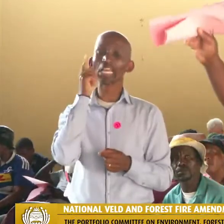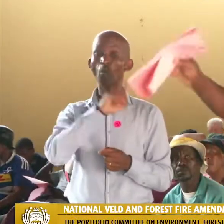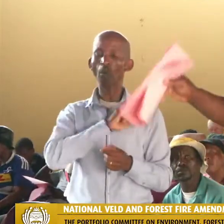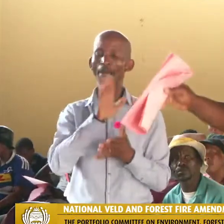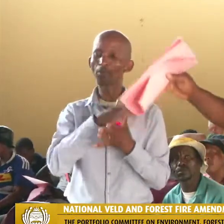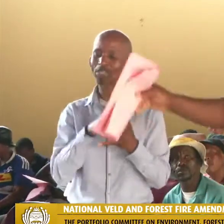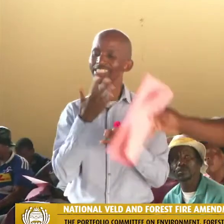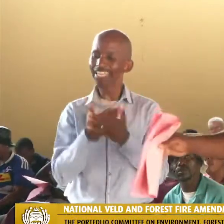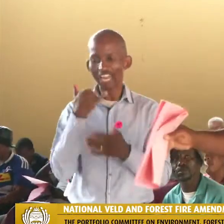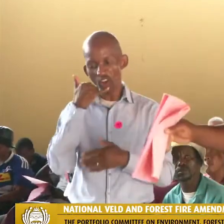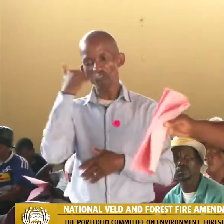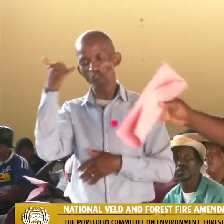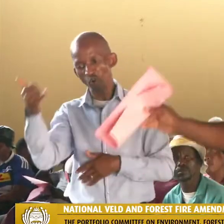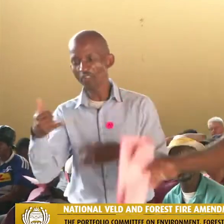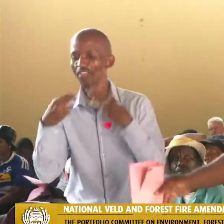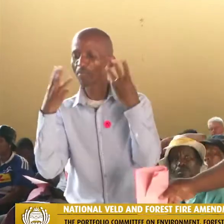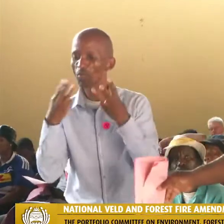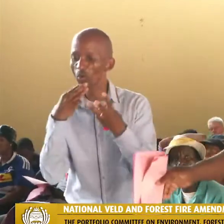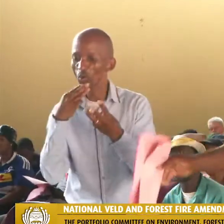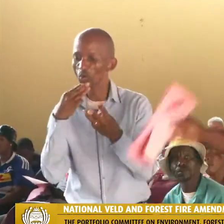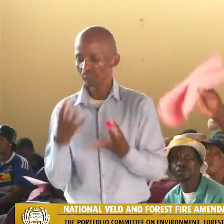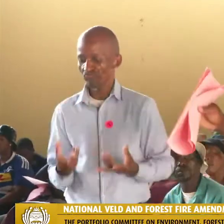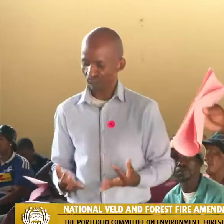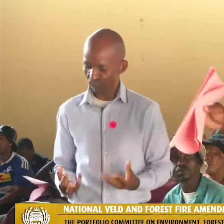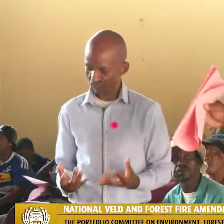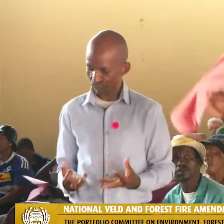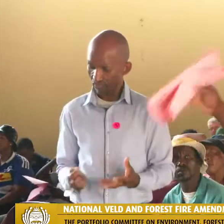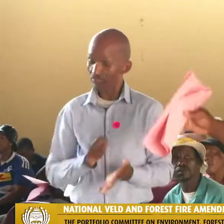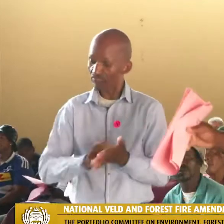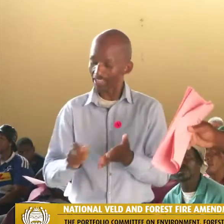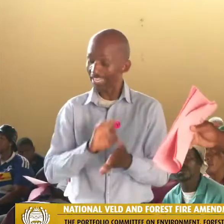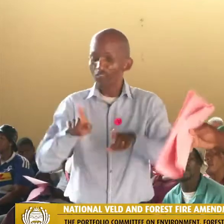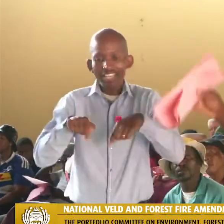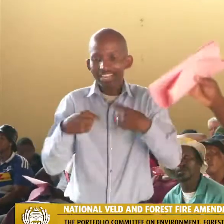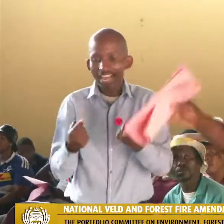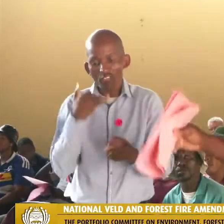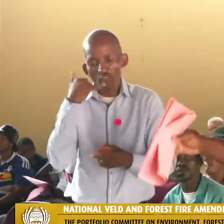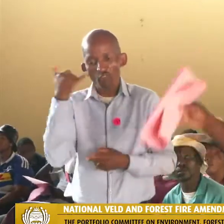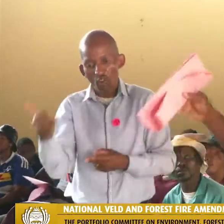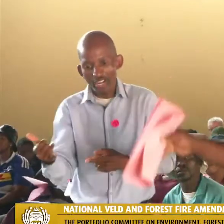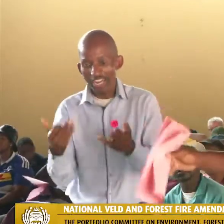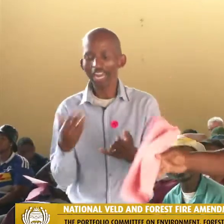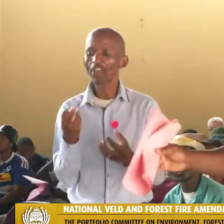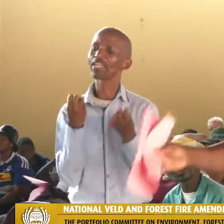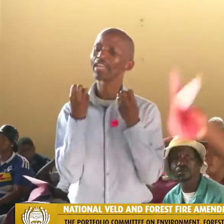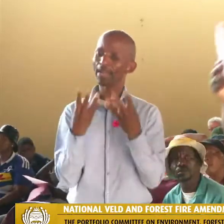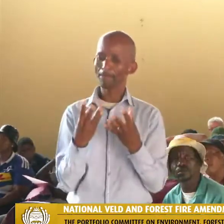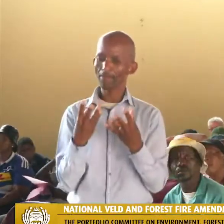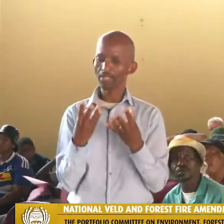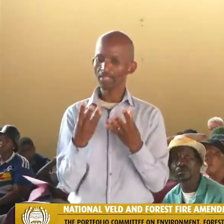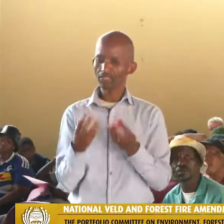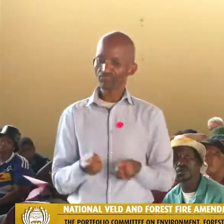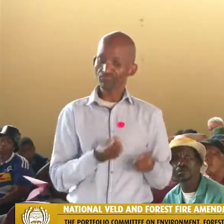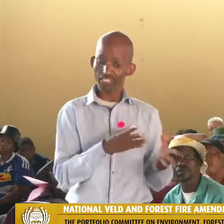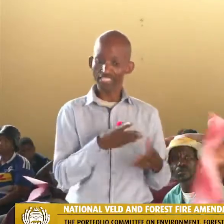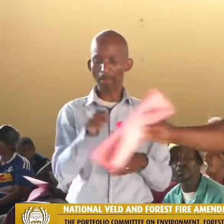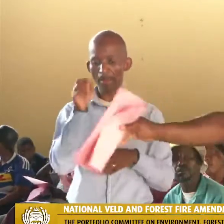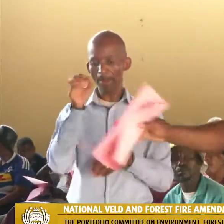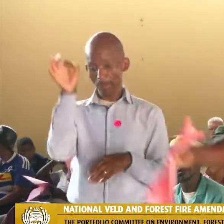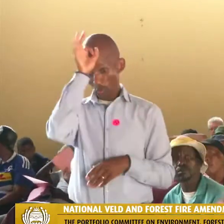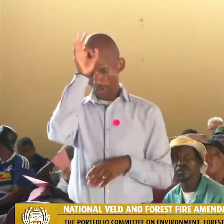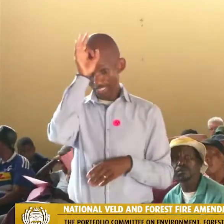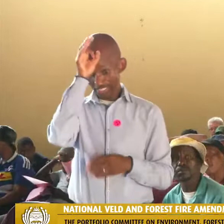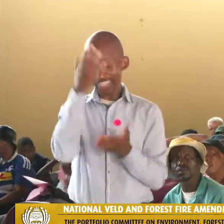uzakwazi ukufonela aba bantu banqanda umlilo. If akakwazanga ukufonela ibe khona inamba anayo ebhekisa phi emapoliseni ba